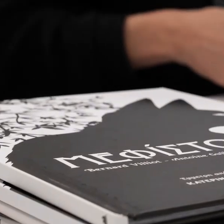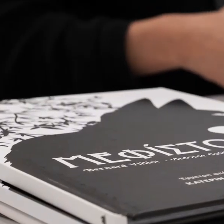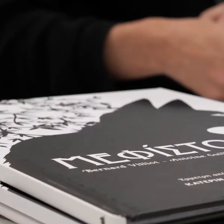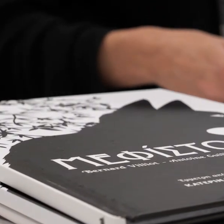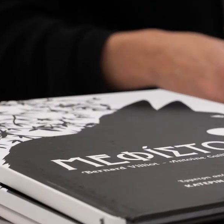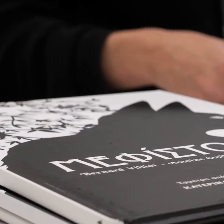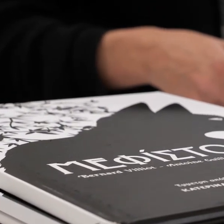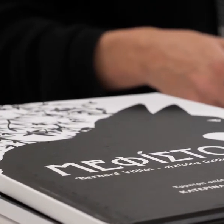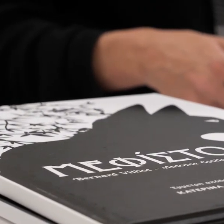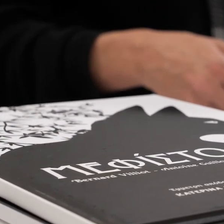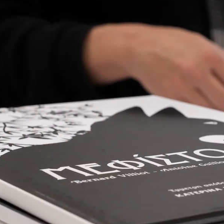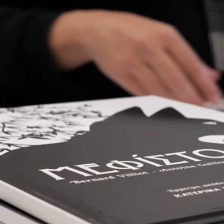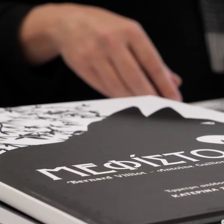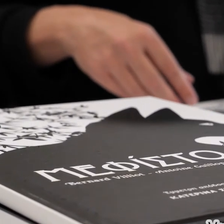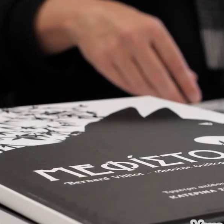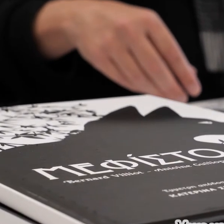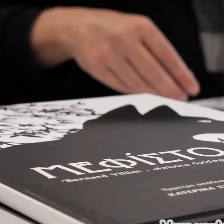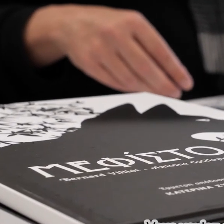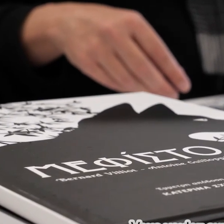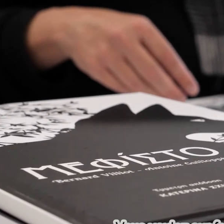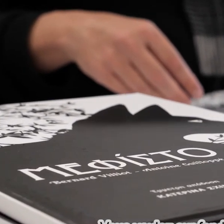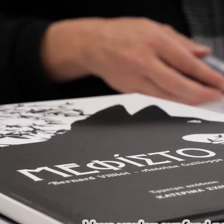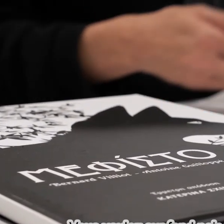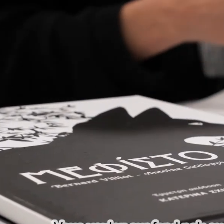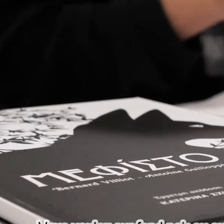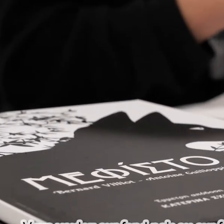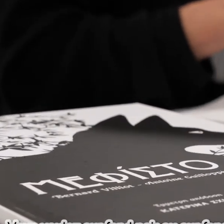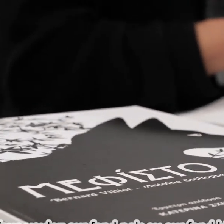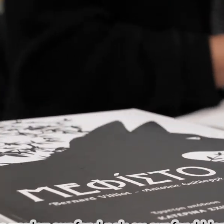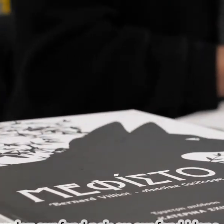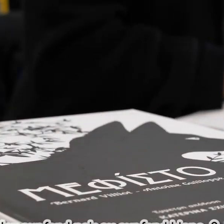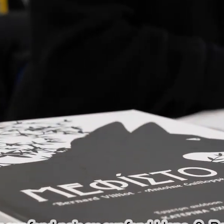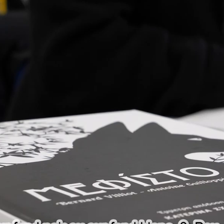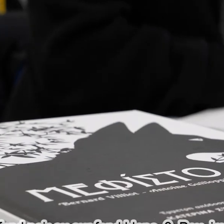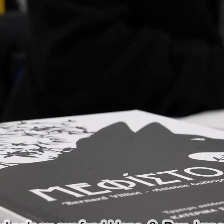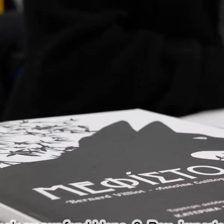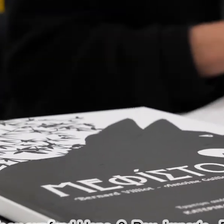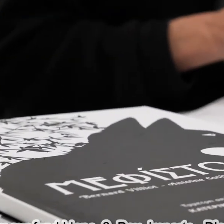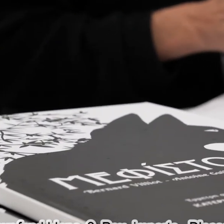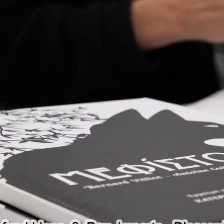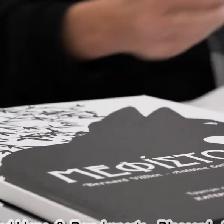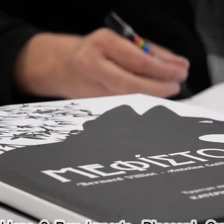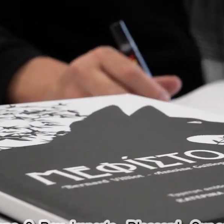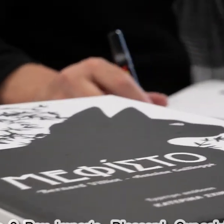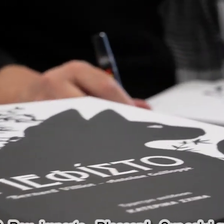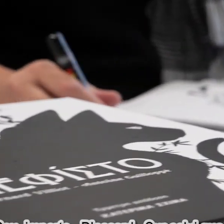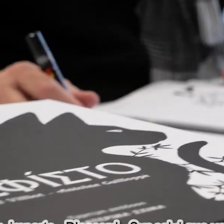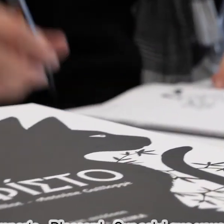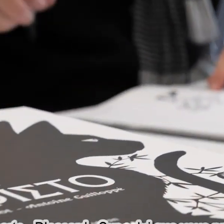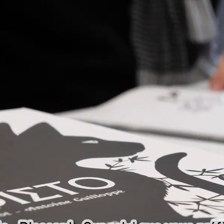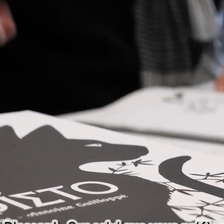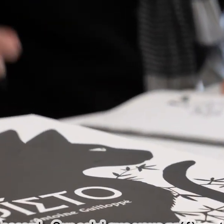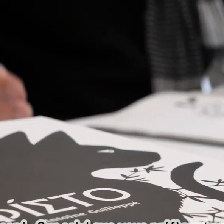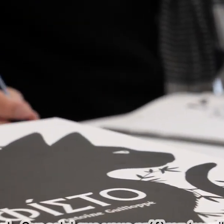Vous voulez sur fond noir ou sur fond blanc ? Oh, peu importe. D'accord. Sur le fond sur lequel vous préférez travailler. Ouais, ouais, c'est pour